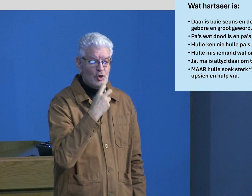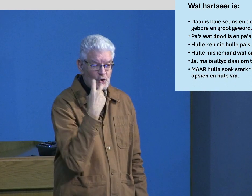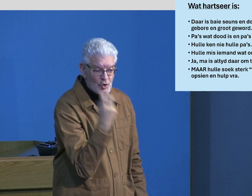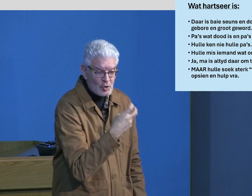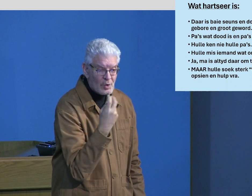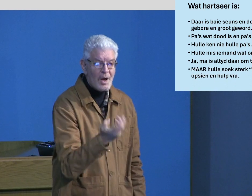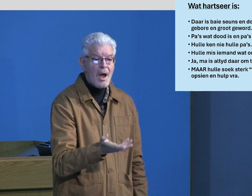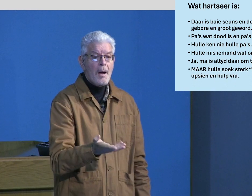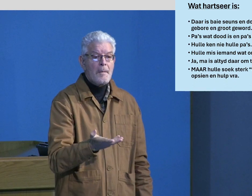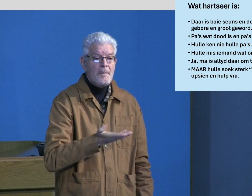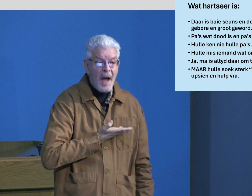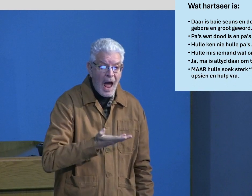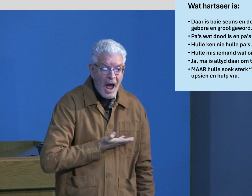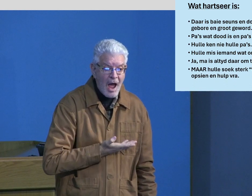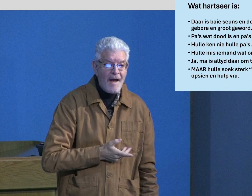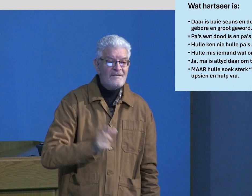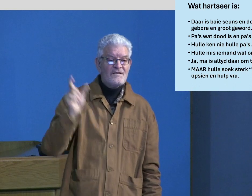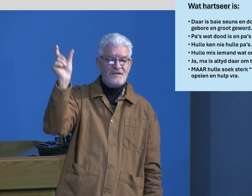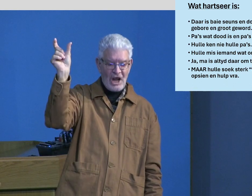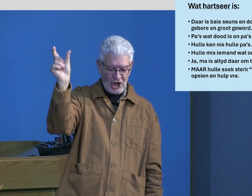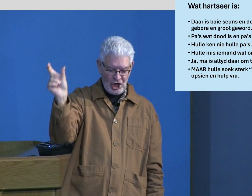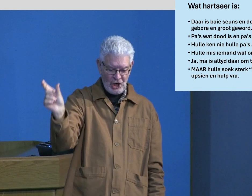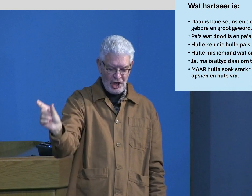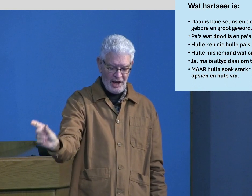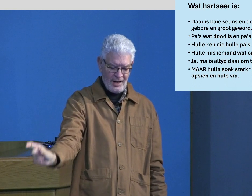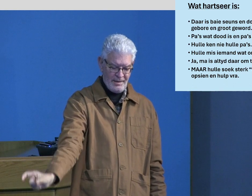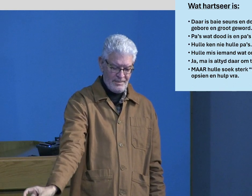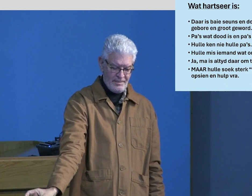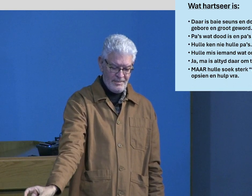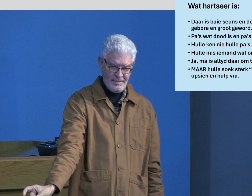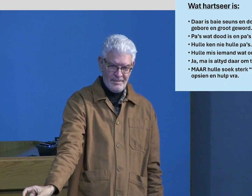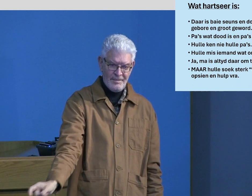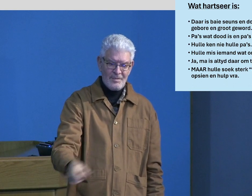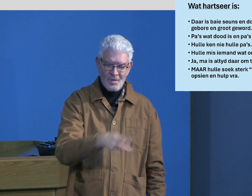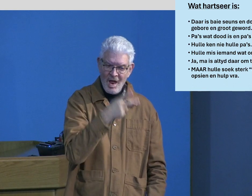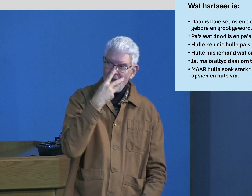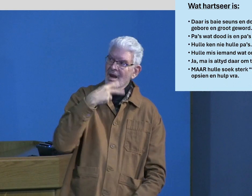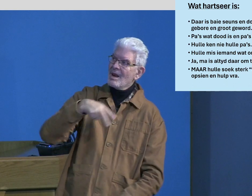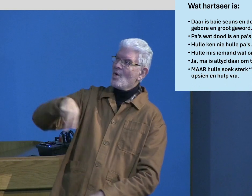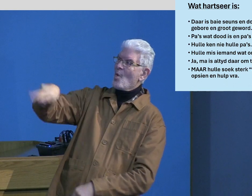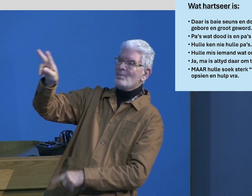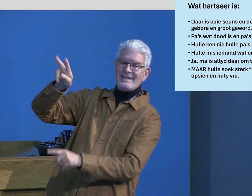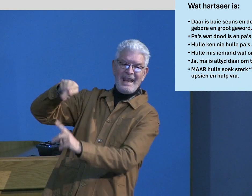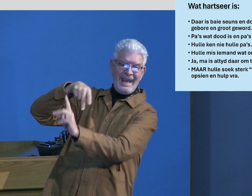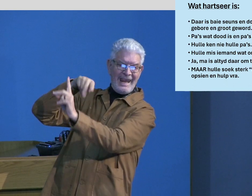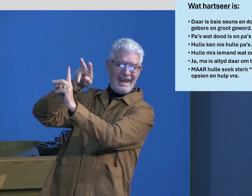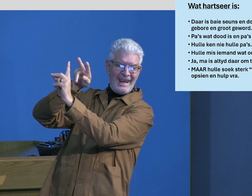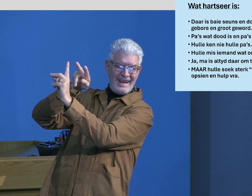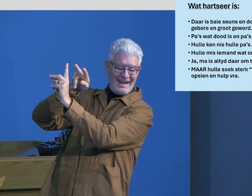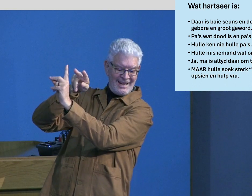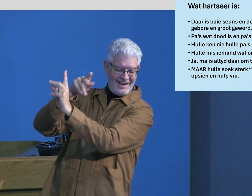Kinders soek 'n pappa-figuur. En hulle wil kan opkyk na hierdie